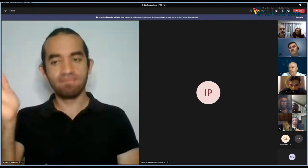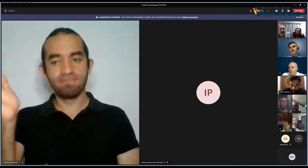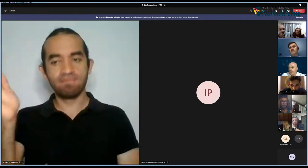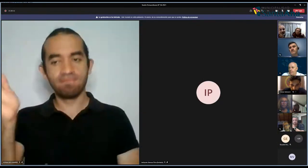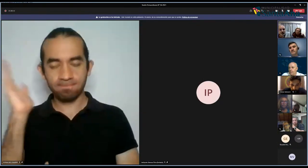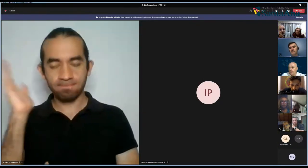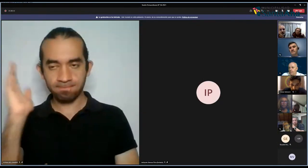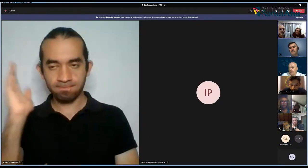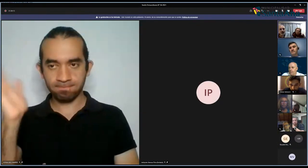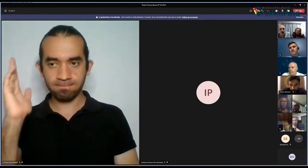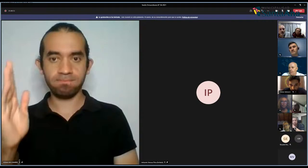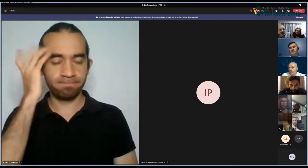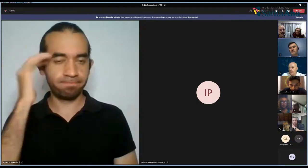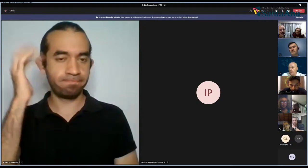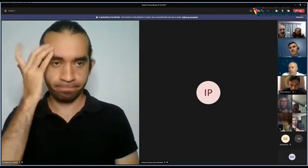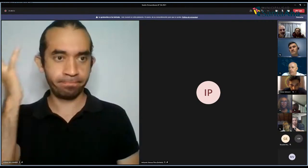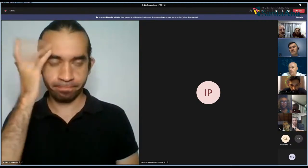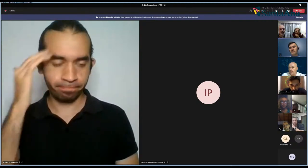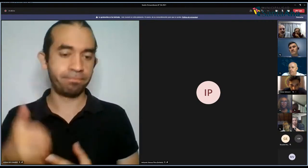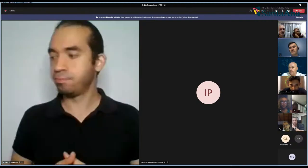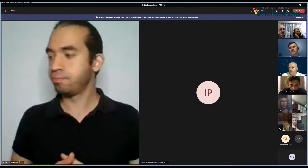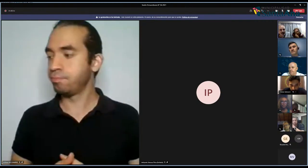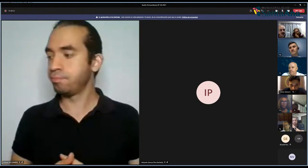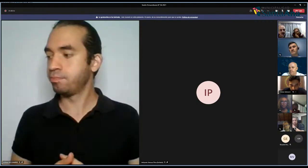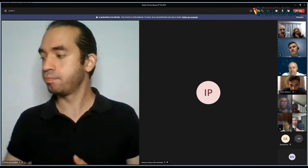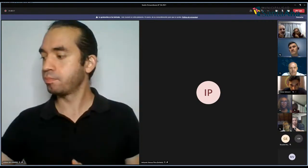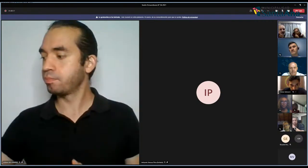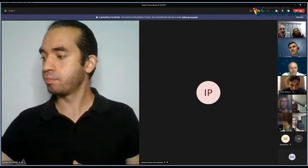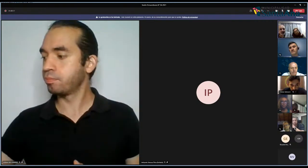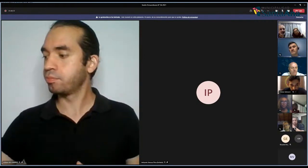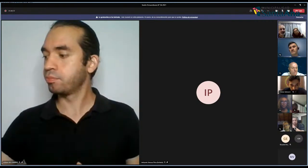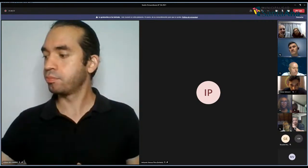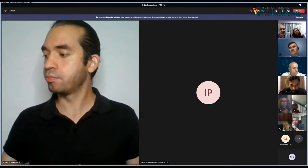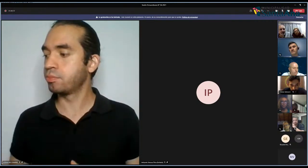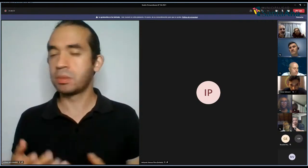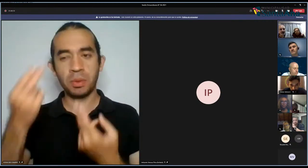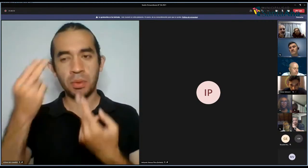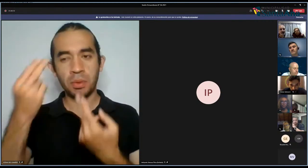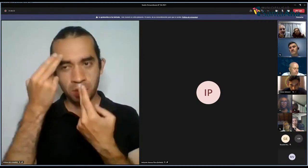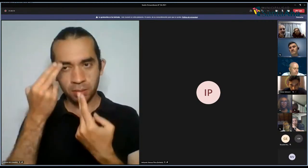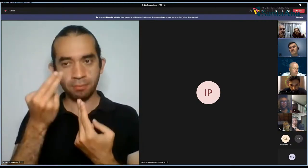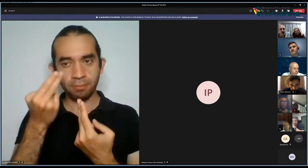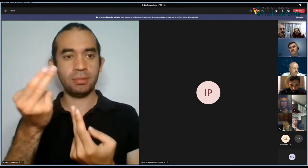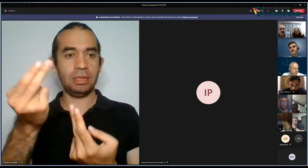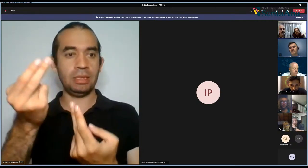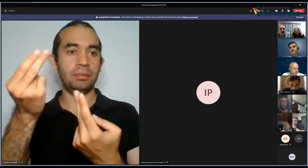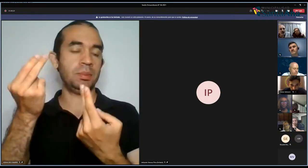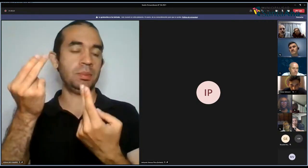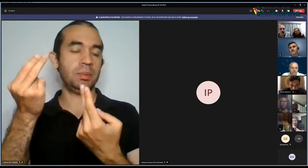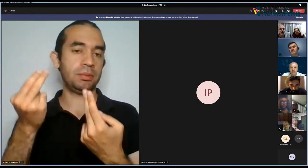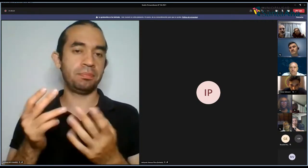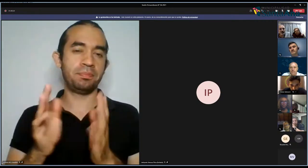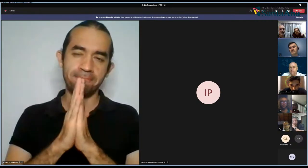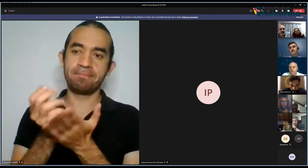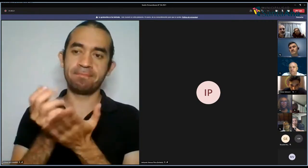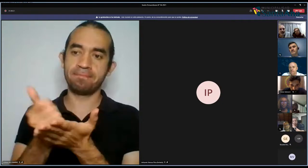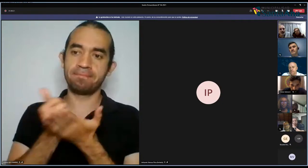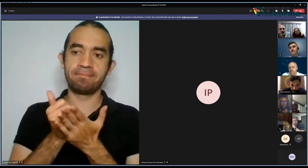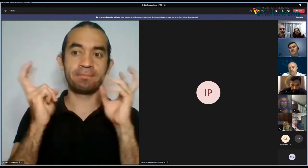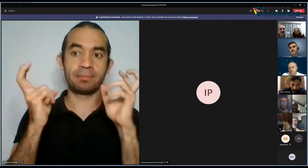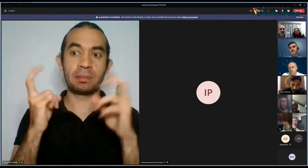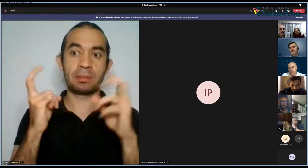apelamos humildemente a su comprensión para que este tema que lleva más de cuatro años podamos finalmente